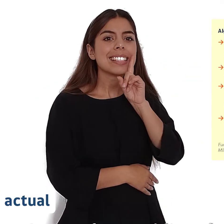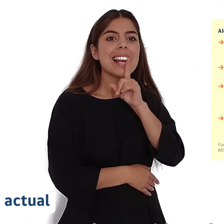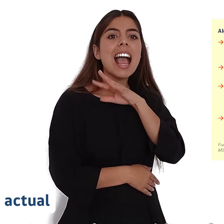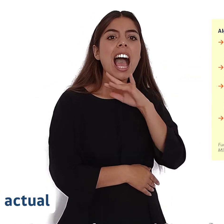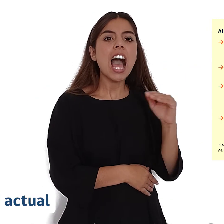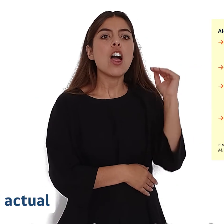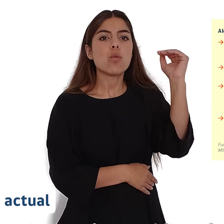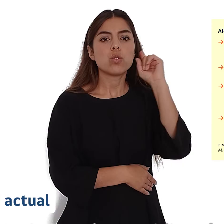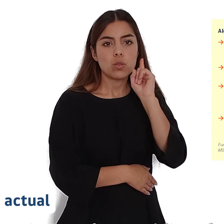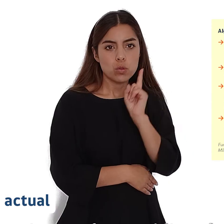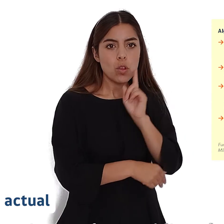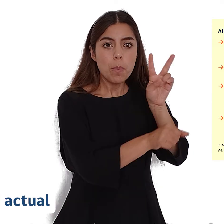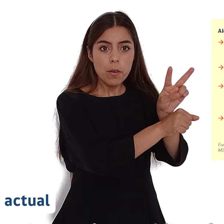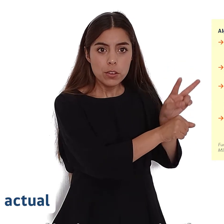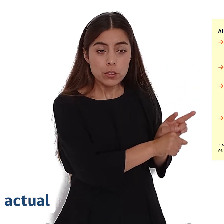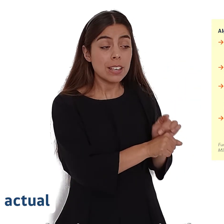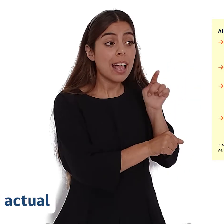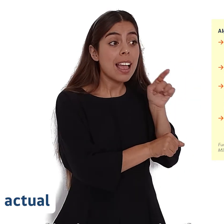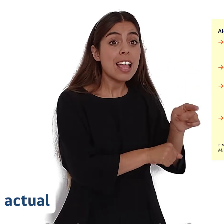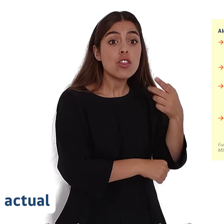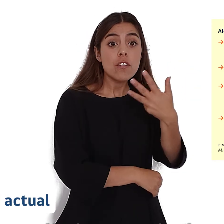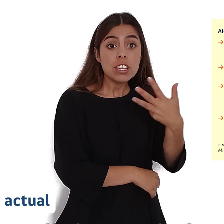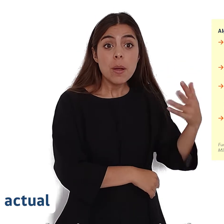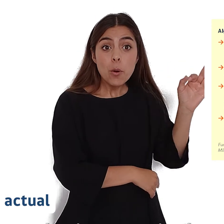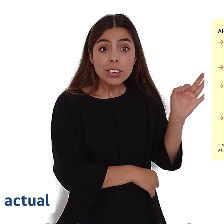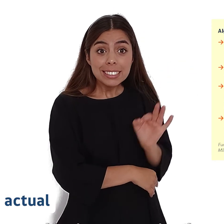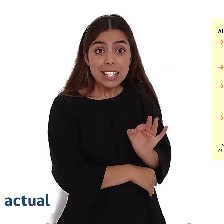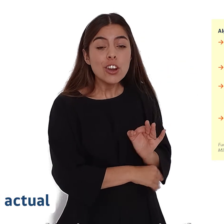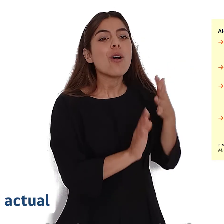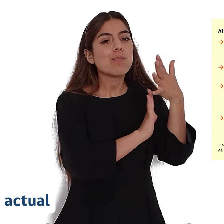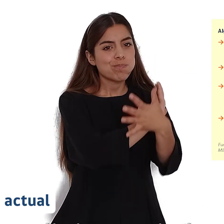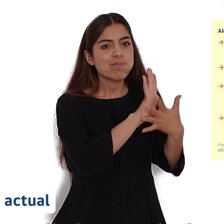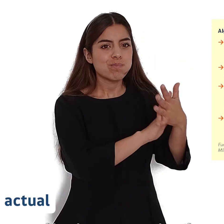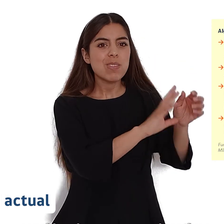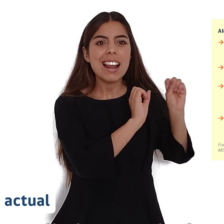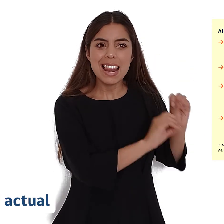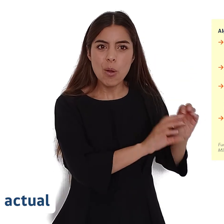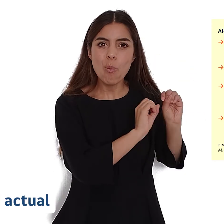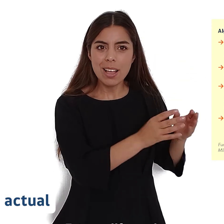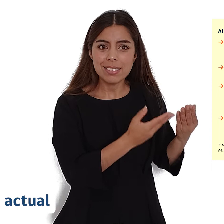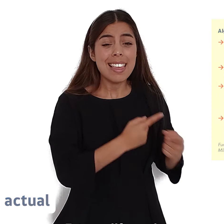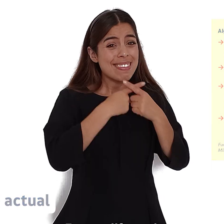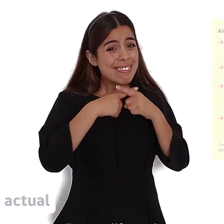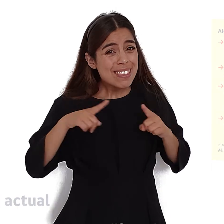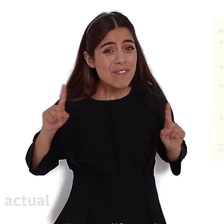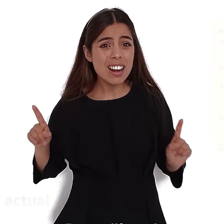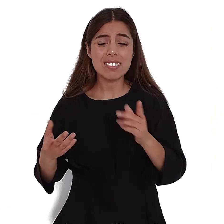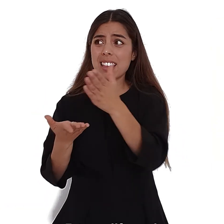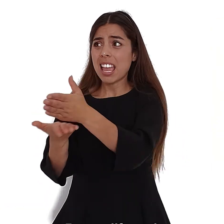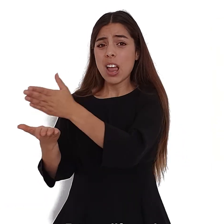el 99% de ellas considera los procesos educativos a través de la lengua de señas. Esto se diferencia de los